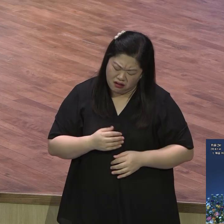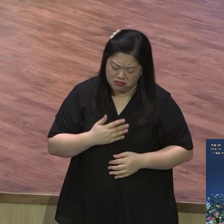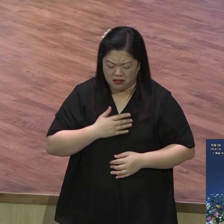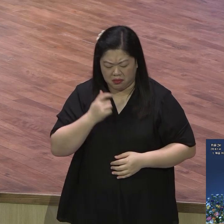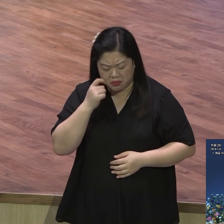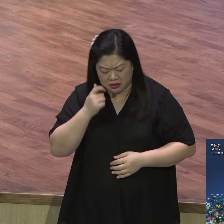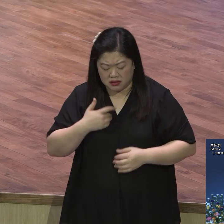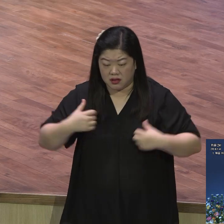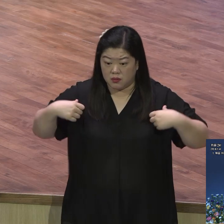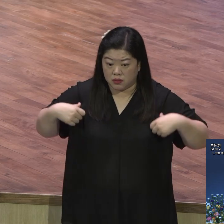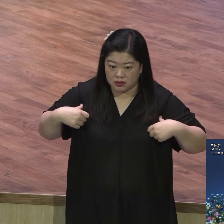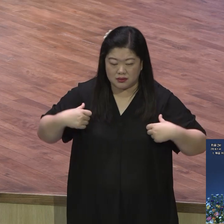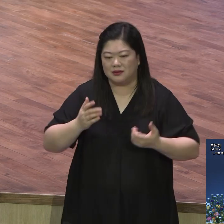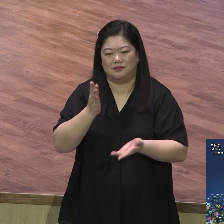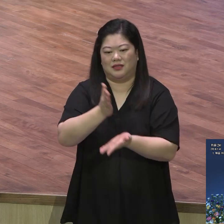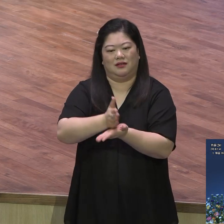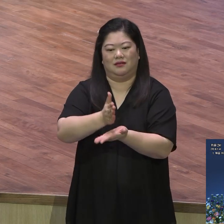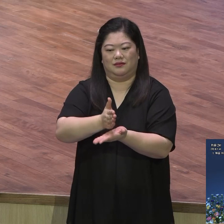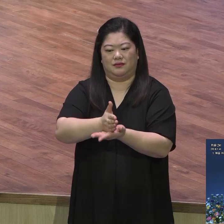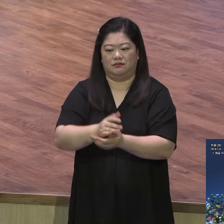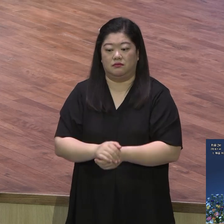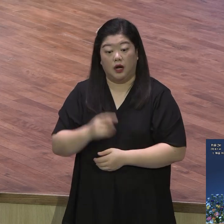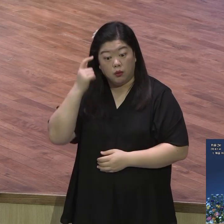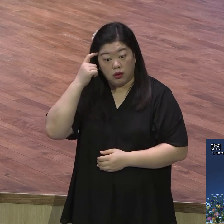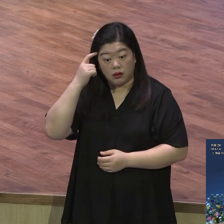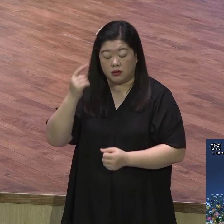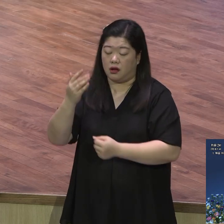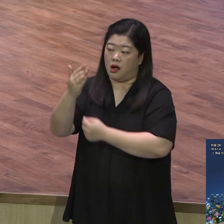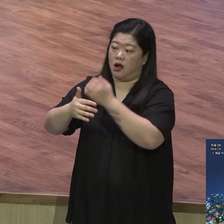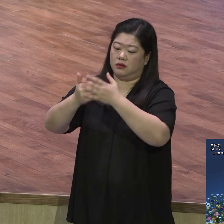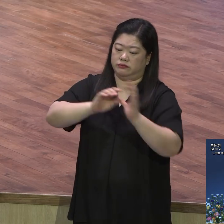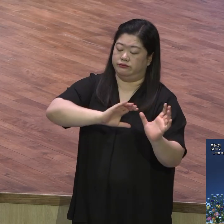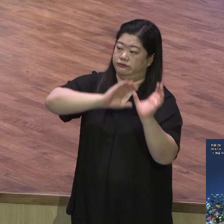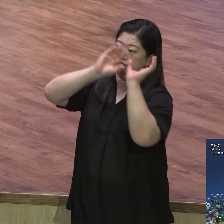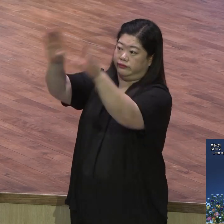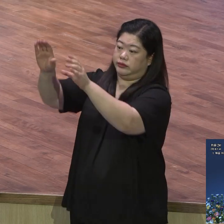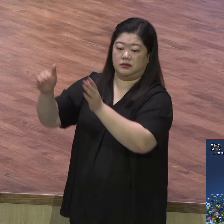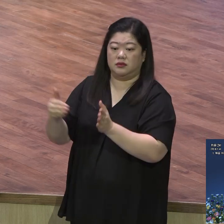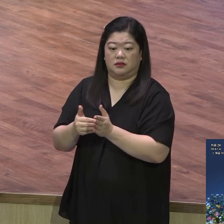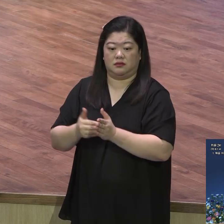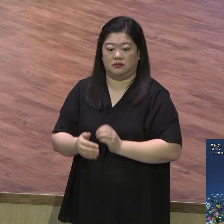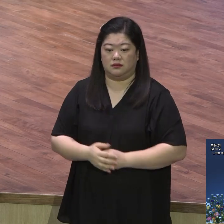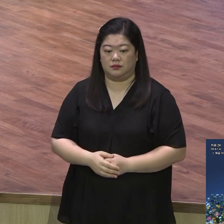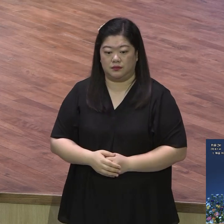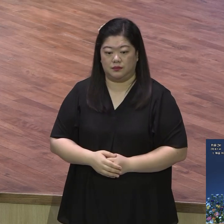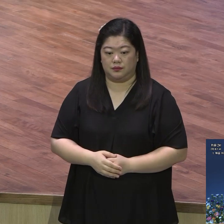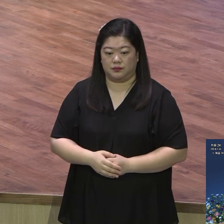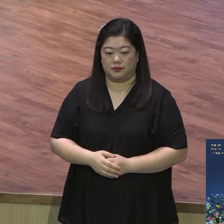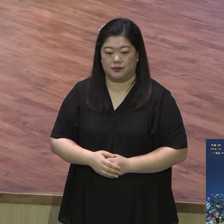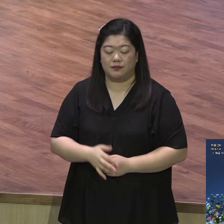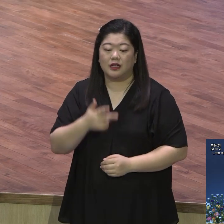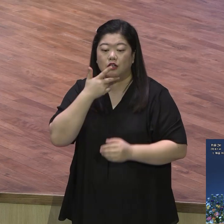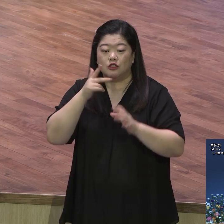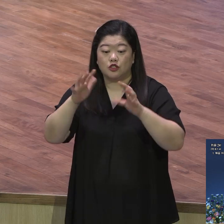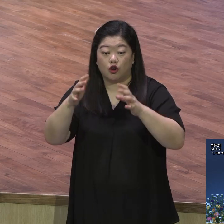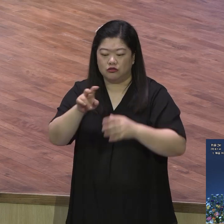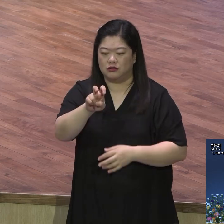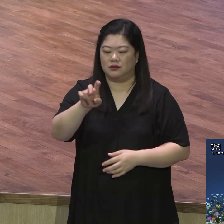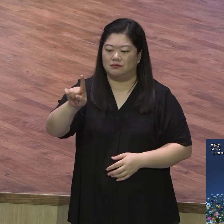있습니다. 시킬 수 있어요. 영국의 유명한 강의 설교가 마틴 로이드 존슨 목사님은 원래